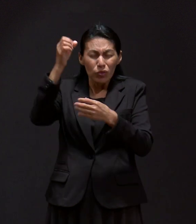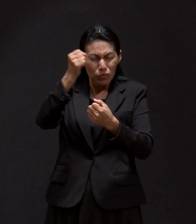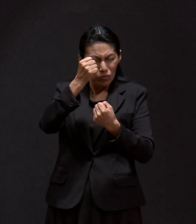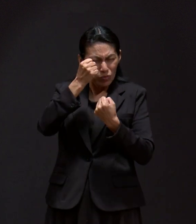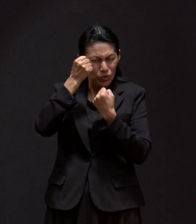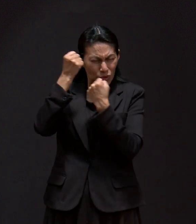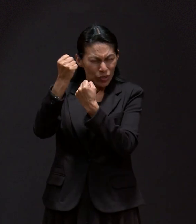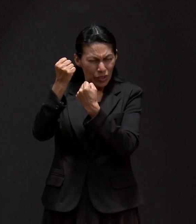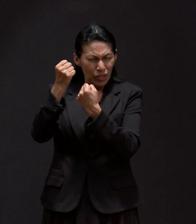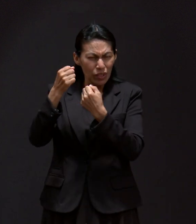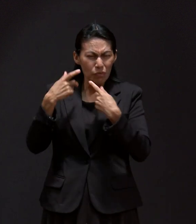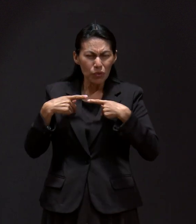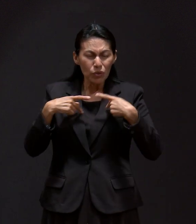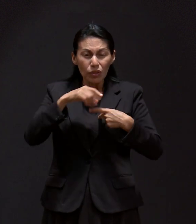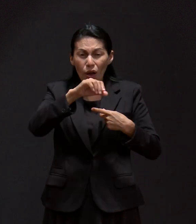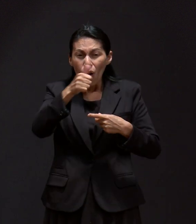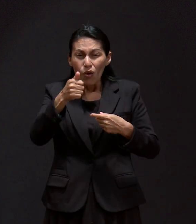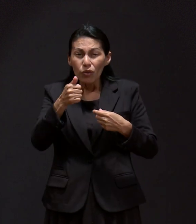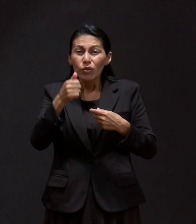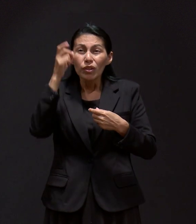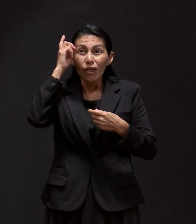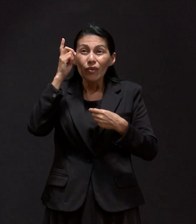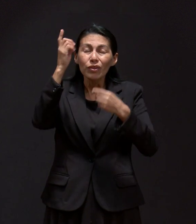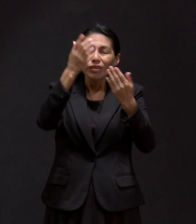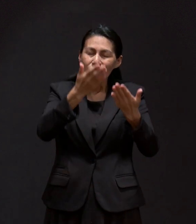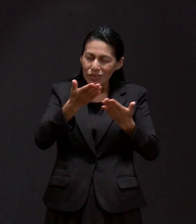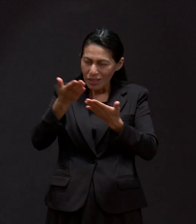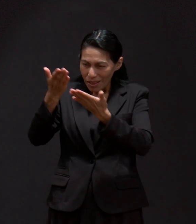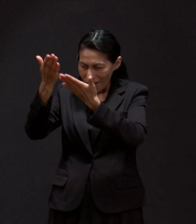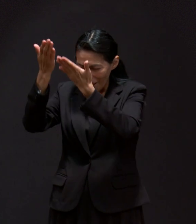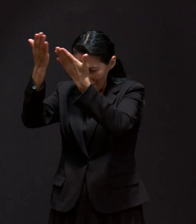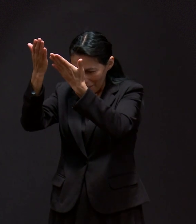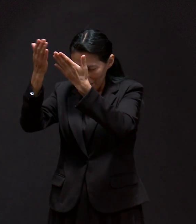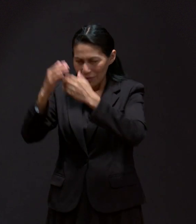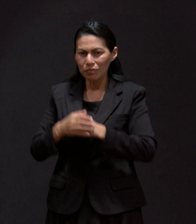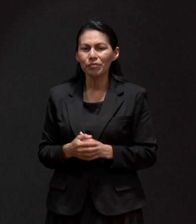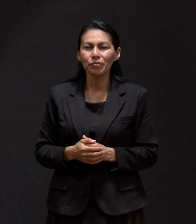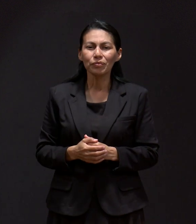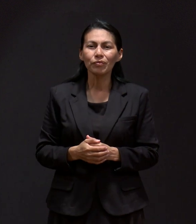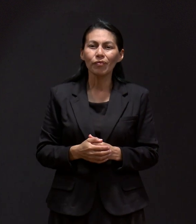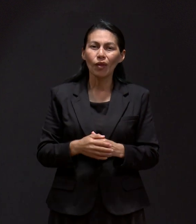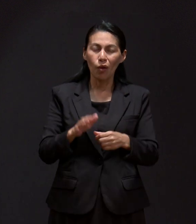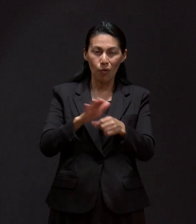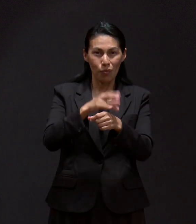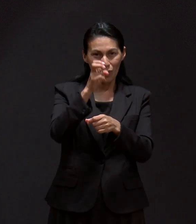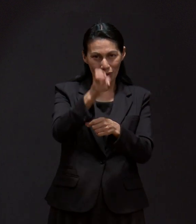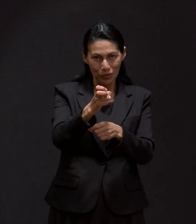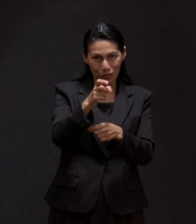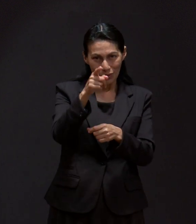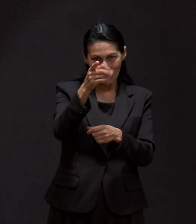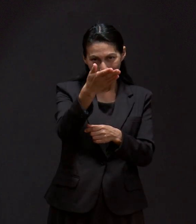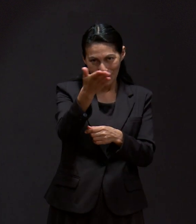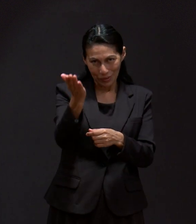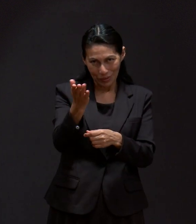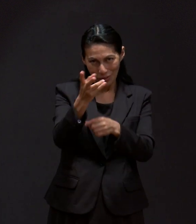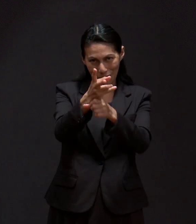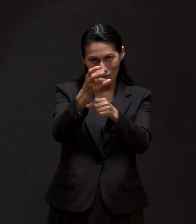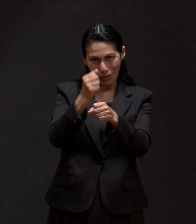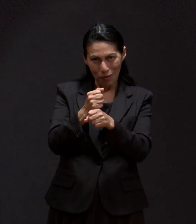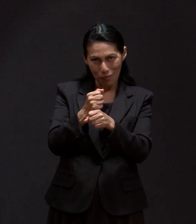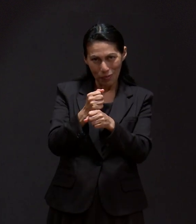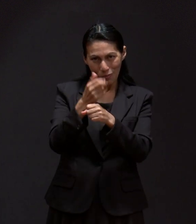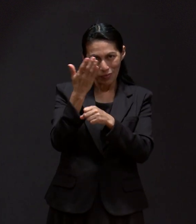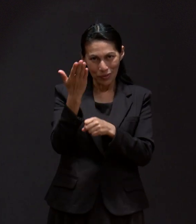poder de dios brillar y que otros alaben a dios por eso este programa invitamos a que envíen sus